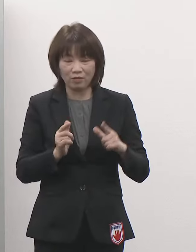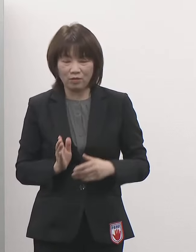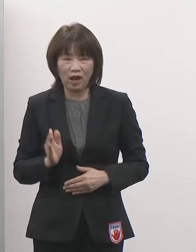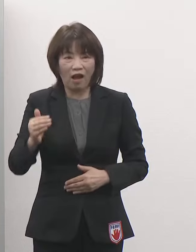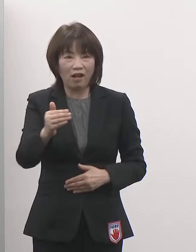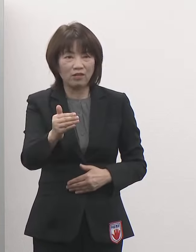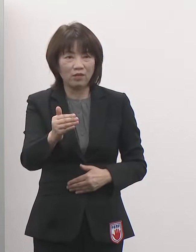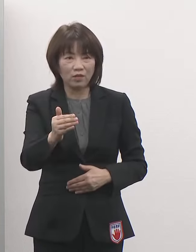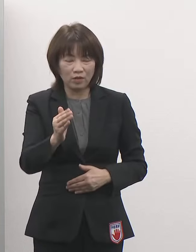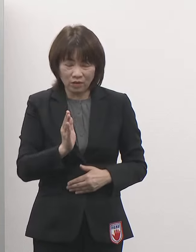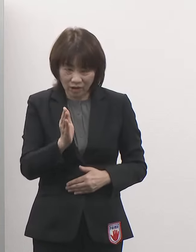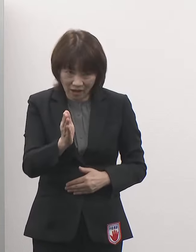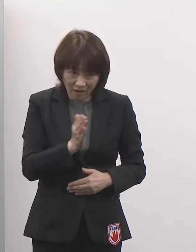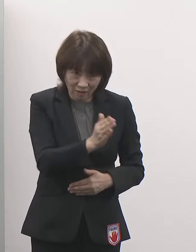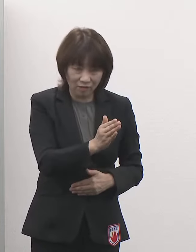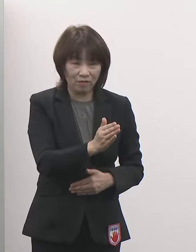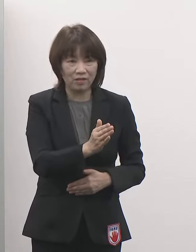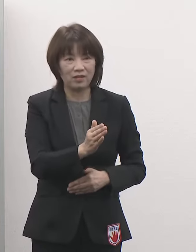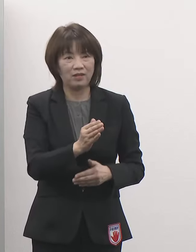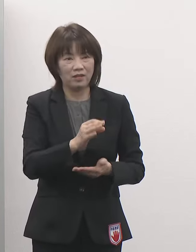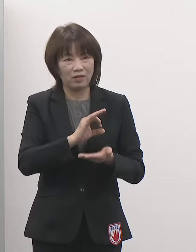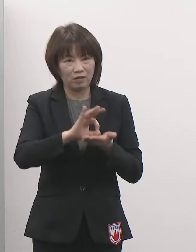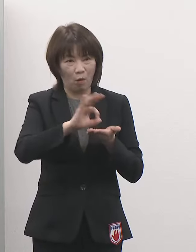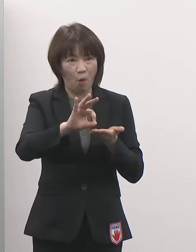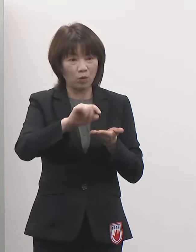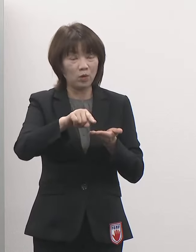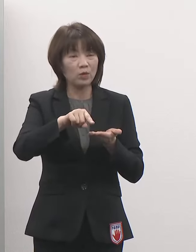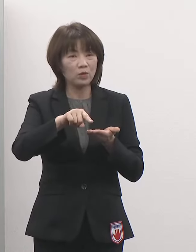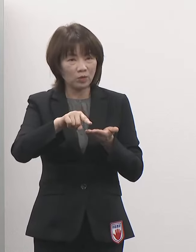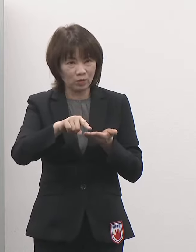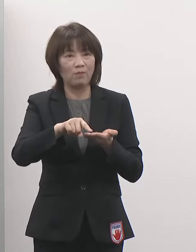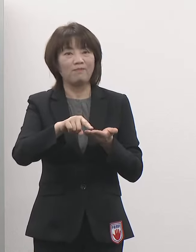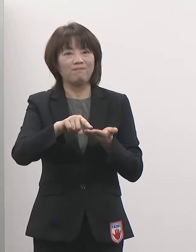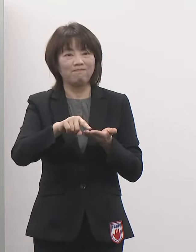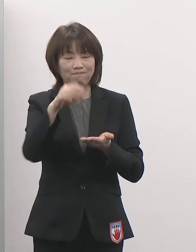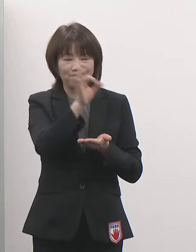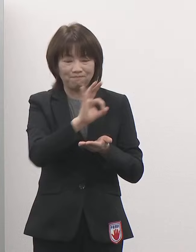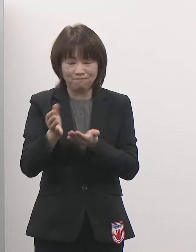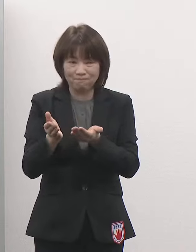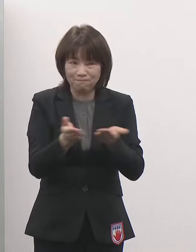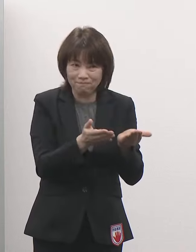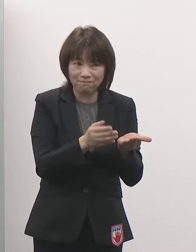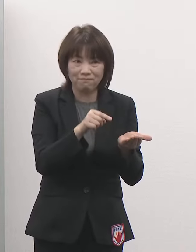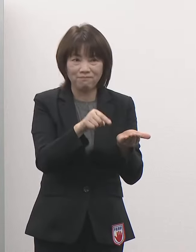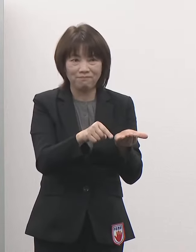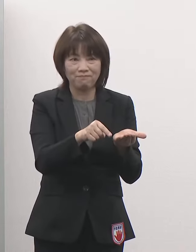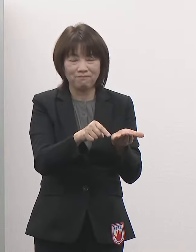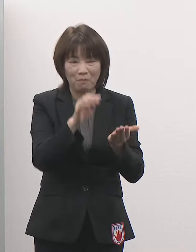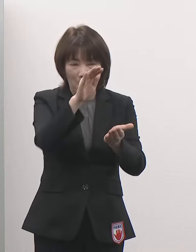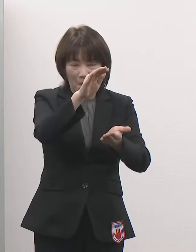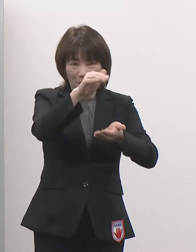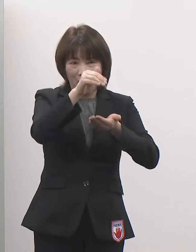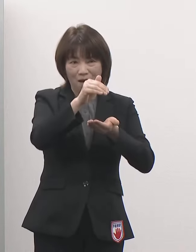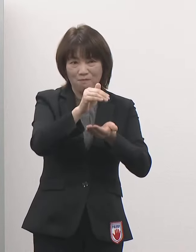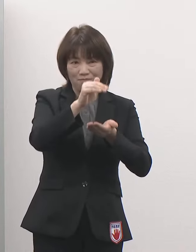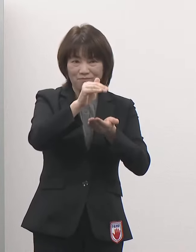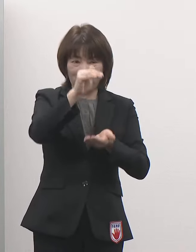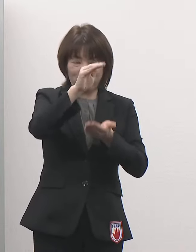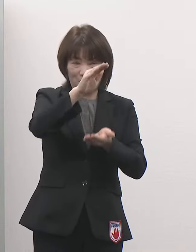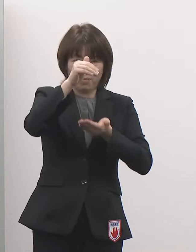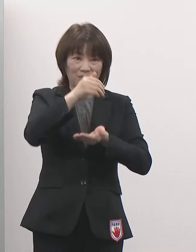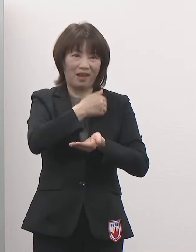ことによって、運賃が上がるような、そんな取り組みをですね、をはじめとして、県が持てる